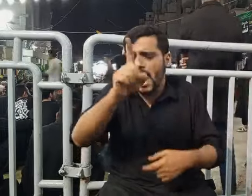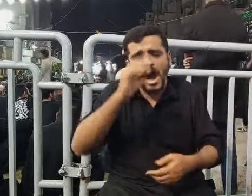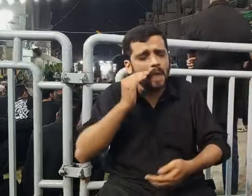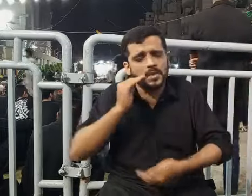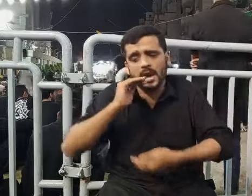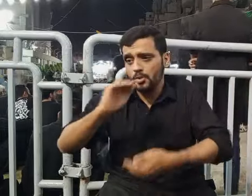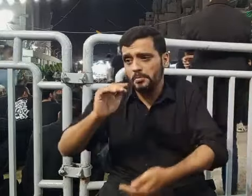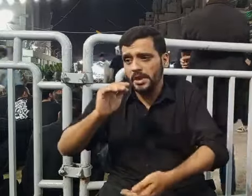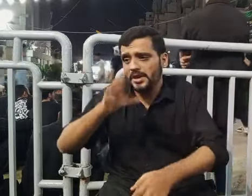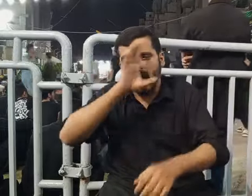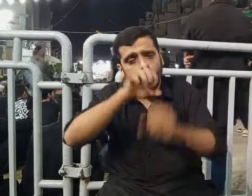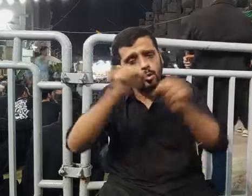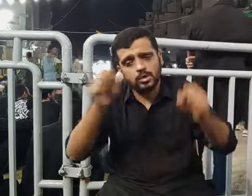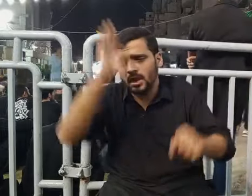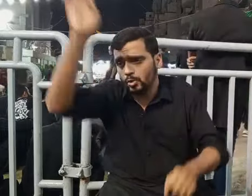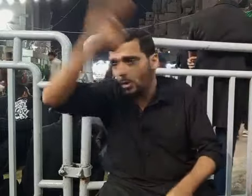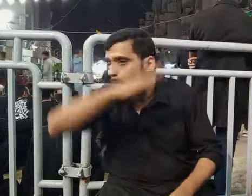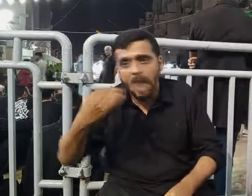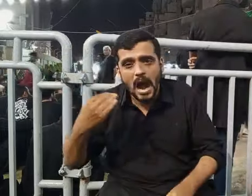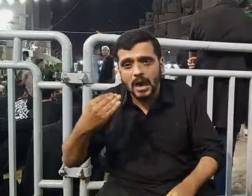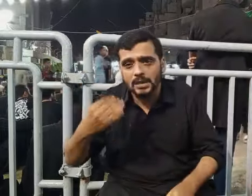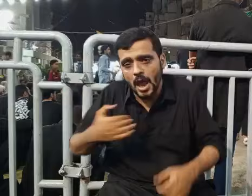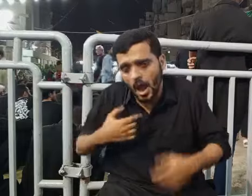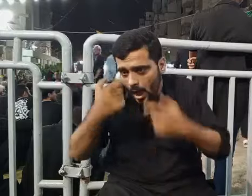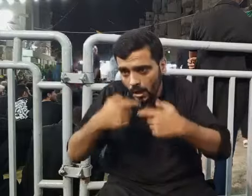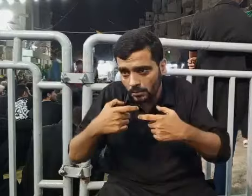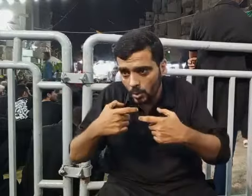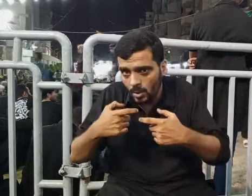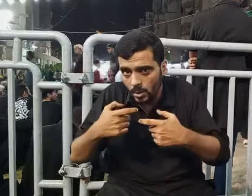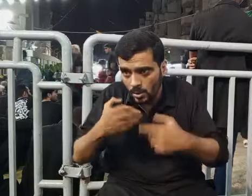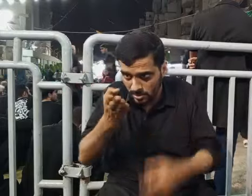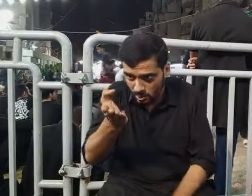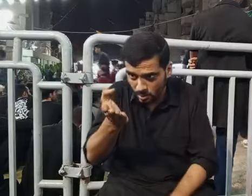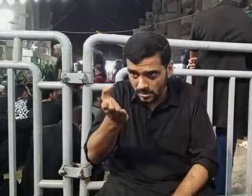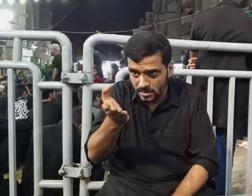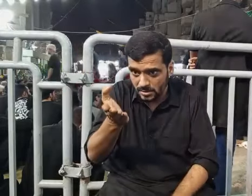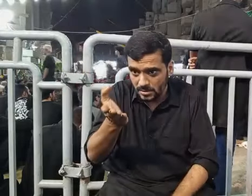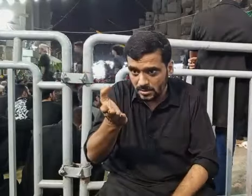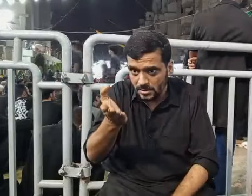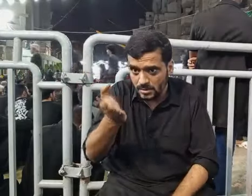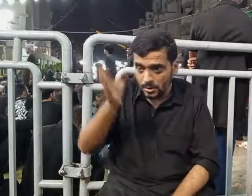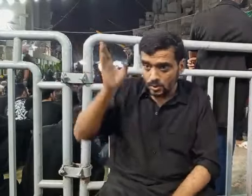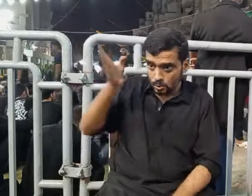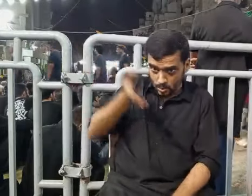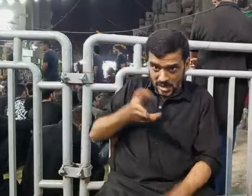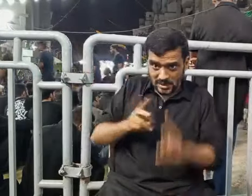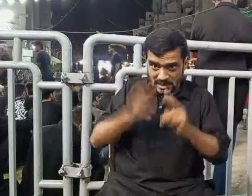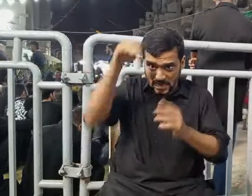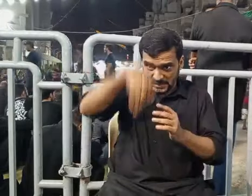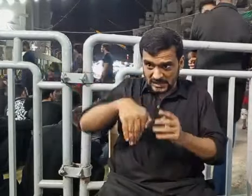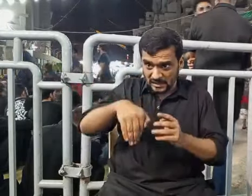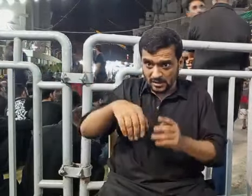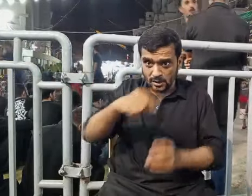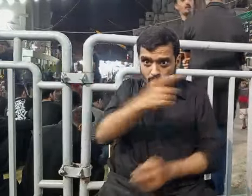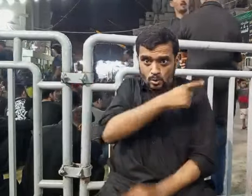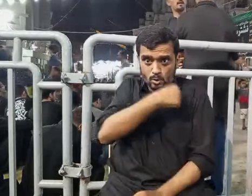اللہ نے توفیق دی ہے۔ کم توجہ جاتی ہے کہ عمرہ پہ جائیں اور ساتھ میں مدینہ منورہ جائیں۔ آپ کو جانا چاہیے، اس لیے کہ آپ